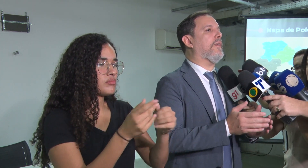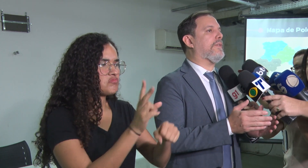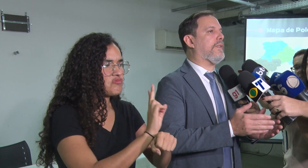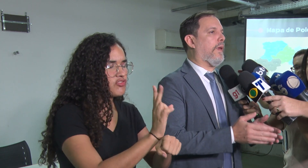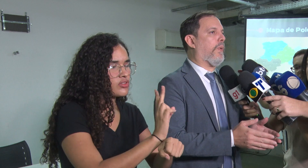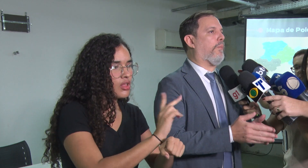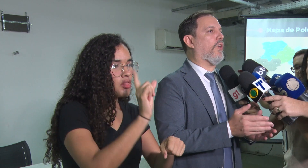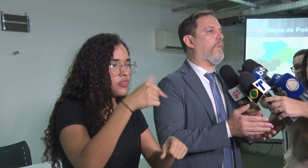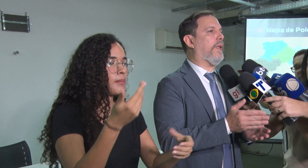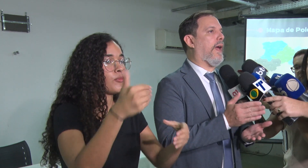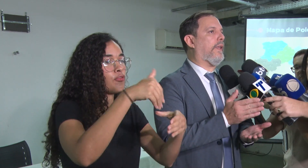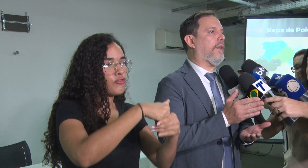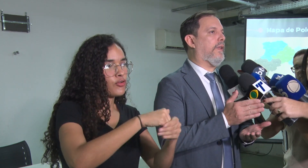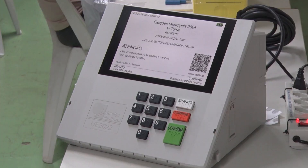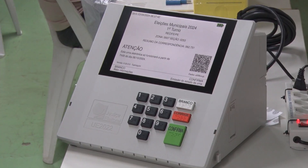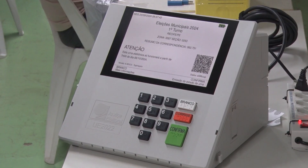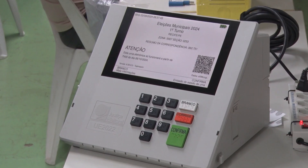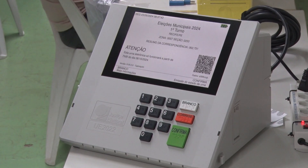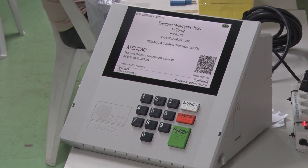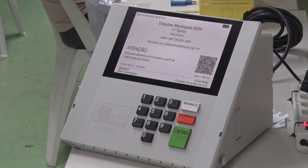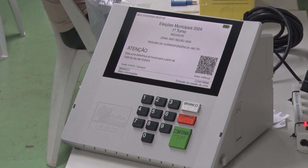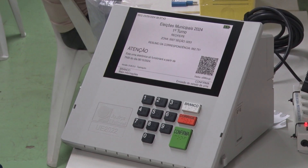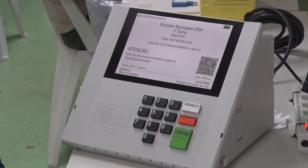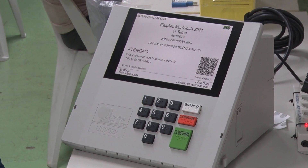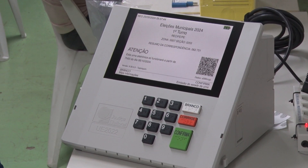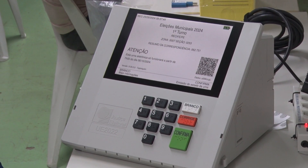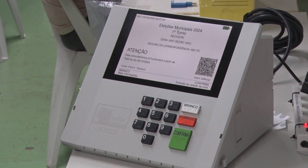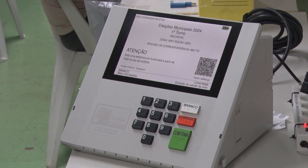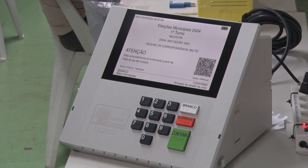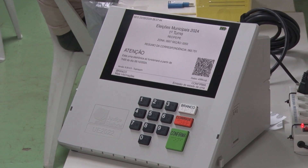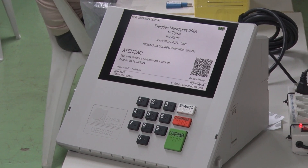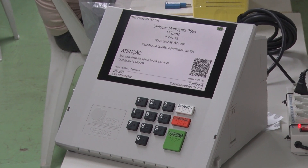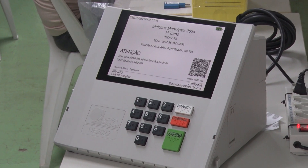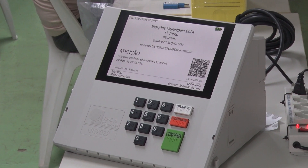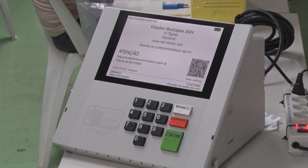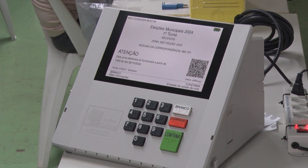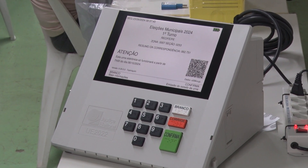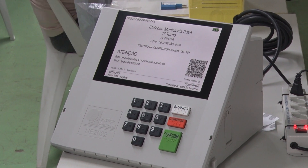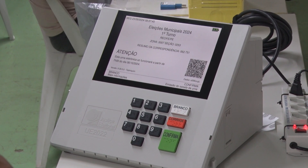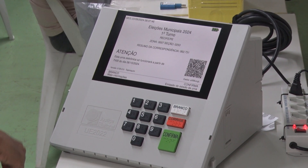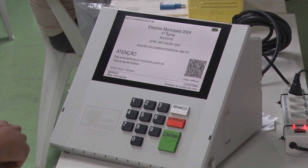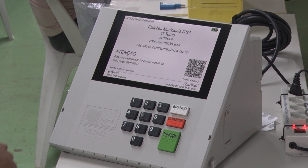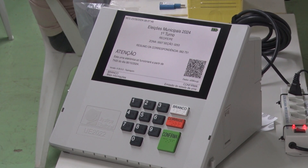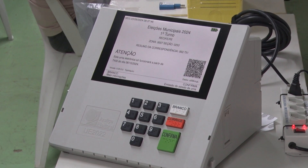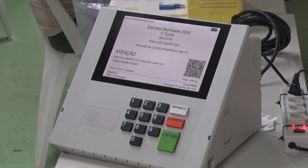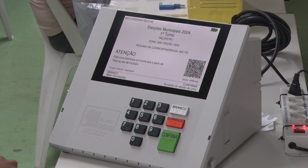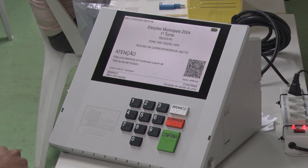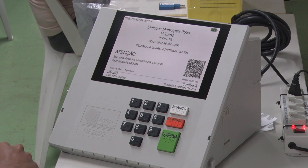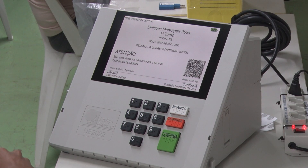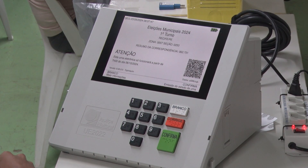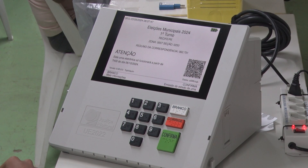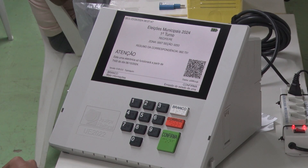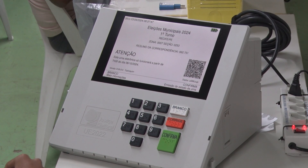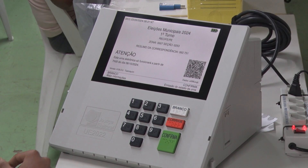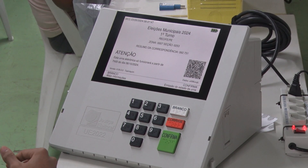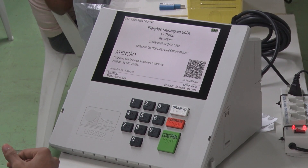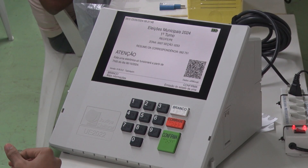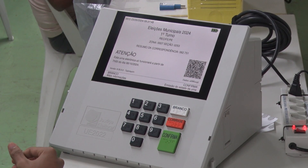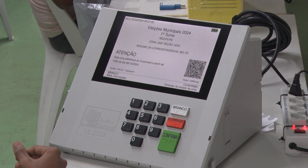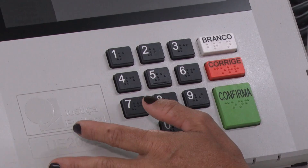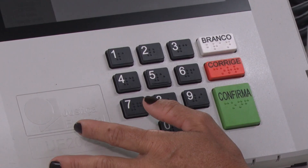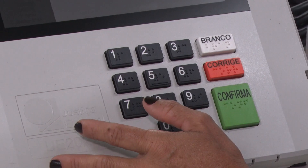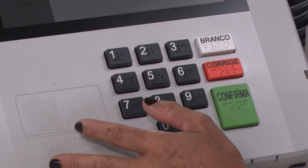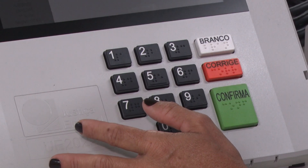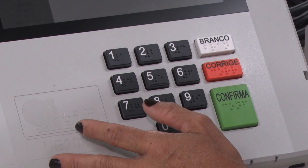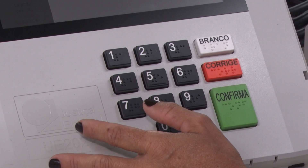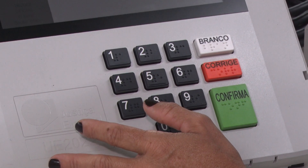tem sempre possibilidade de garantir a possibilidade de auditoria e todas as urnas encontram-se com